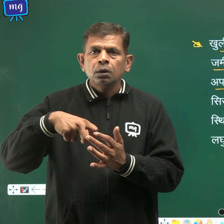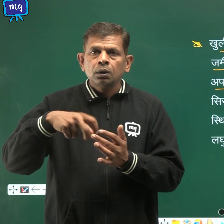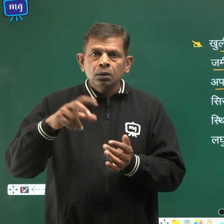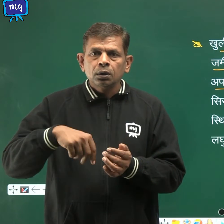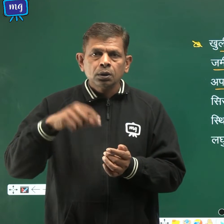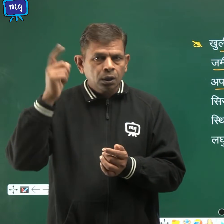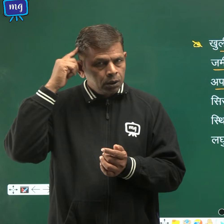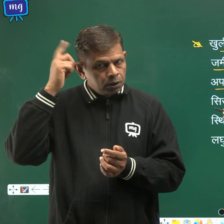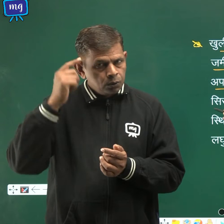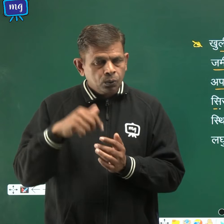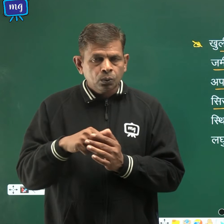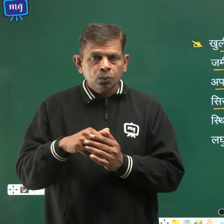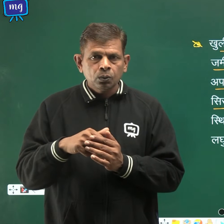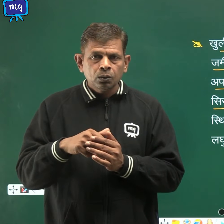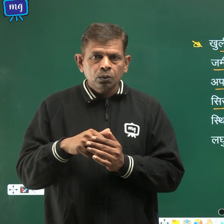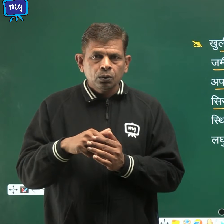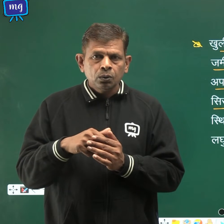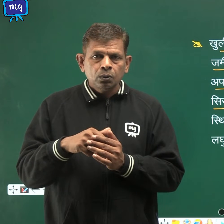तथा सिर को